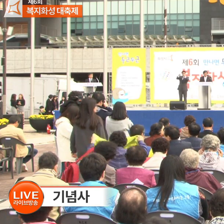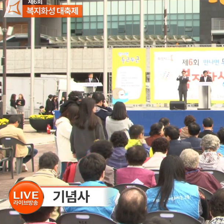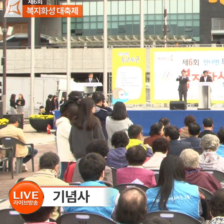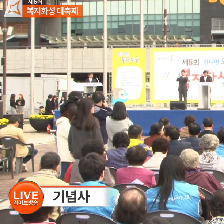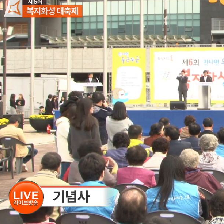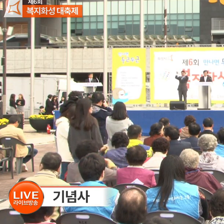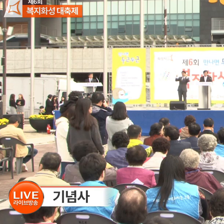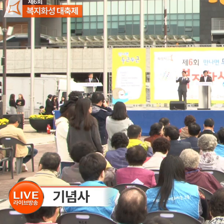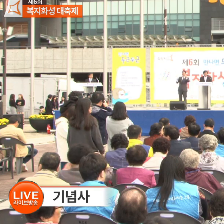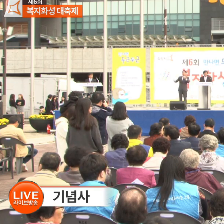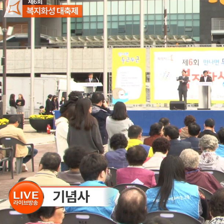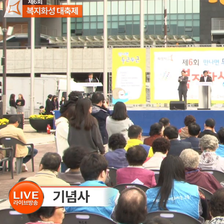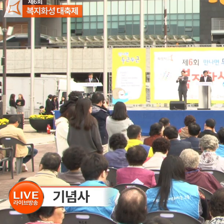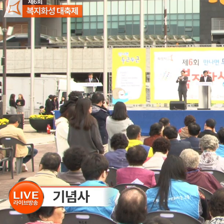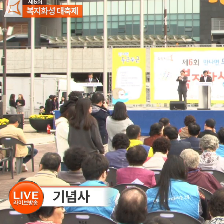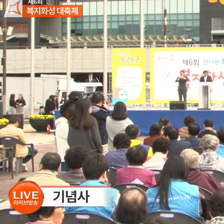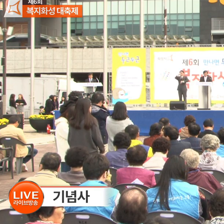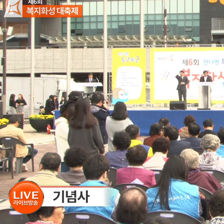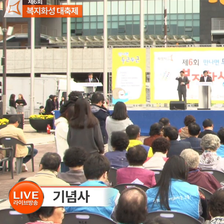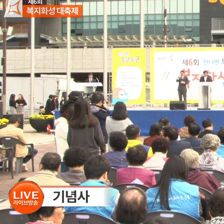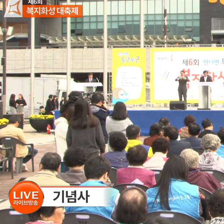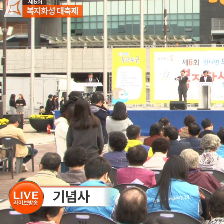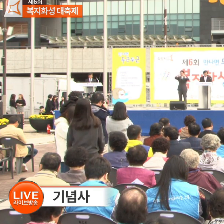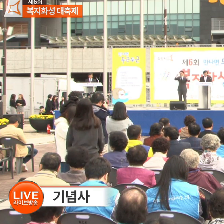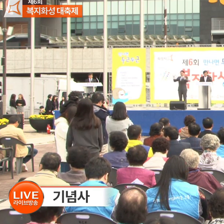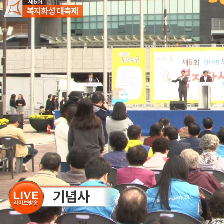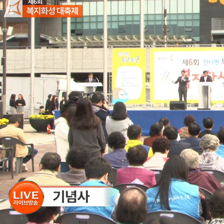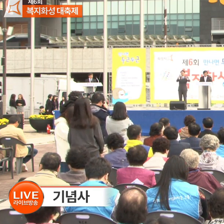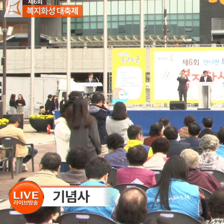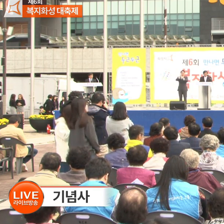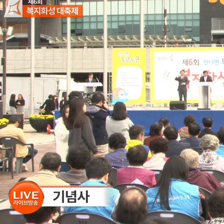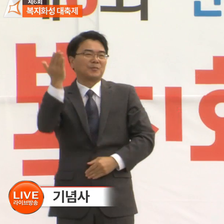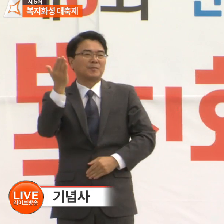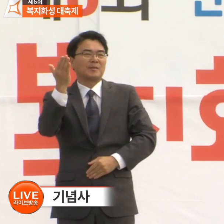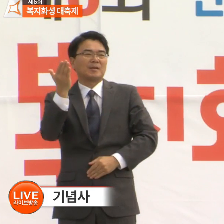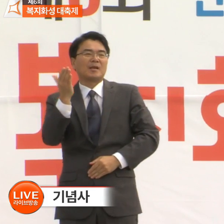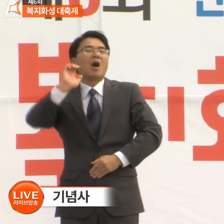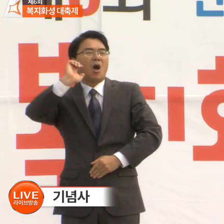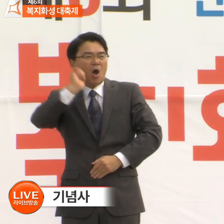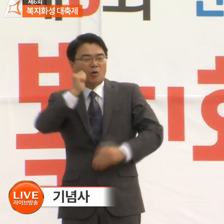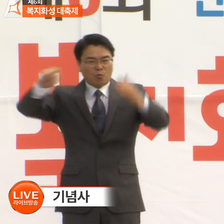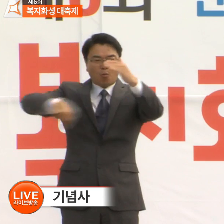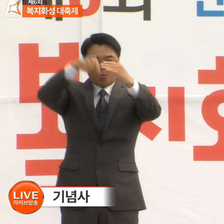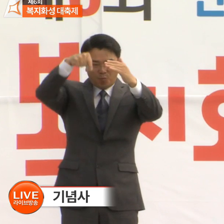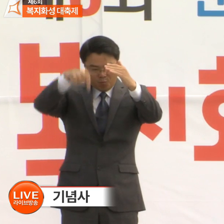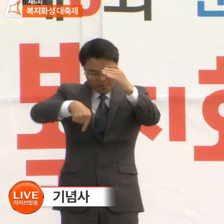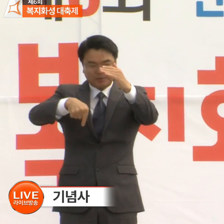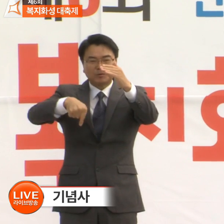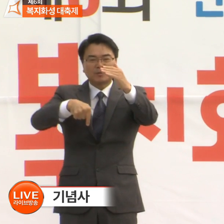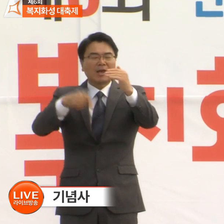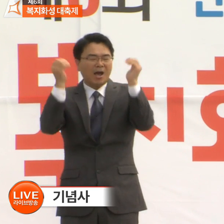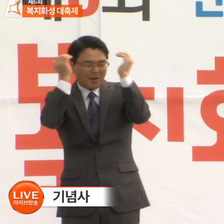박람회, 어울림 한마당 등 다채로운 행사가 열리게 되며 열악한 근무 환경과 대우에